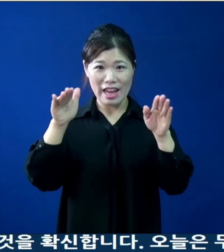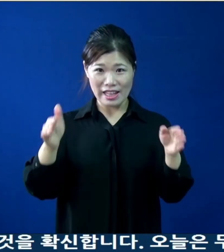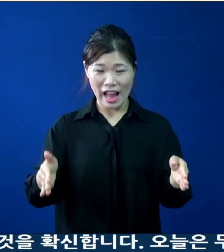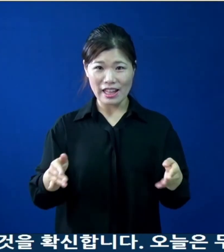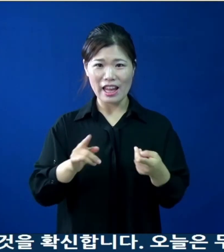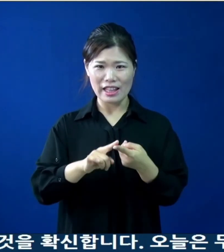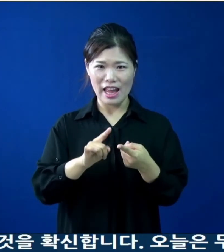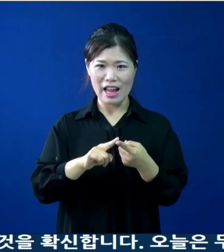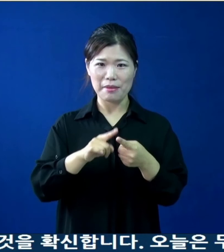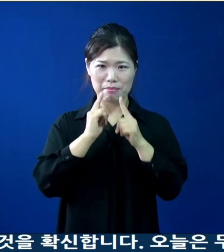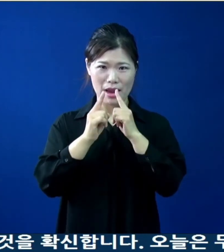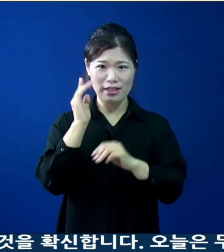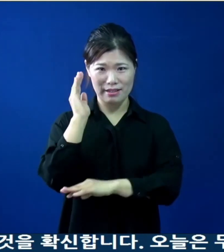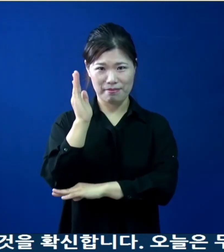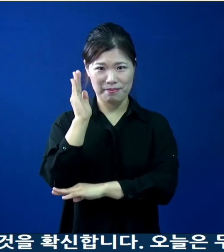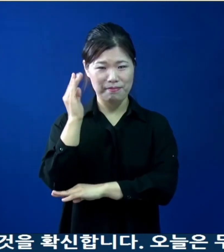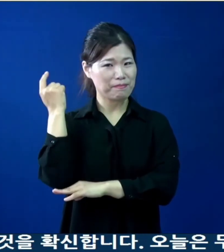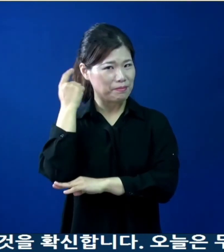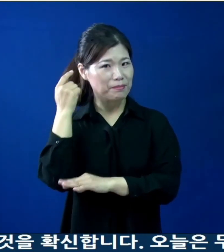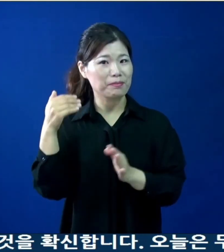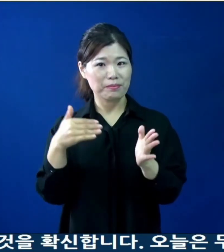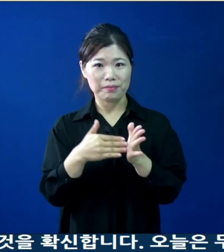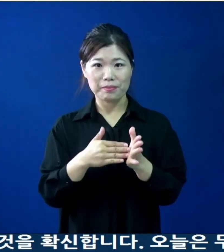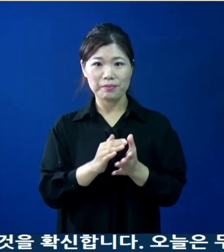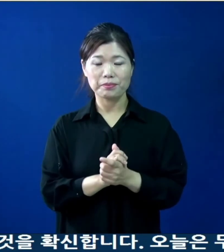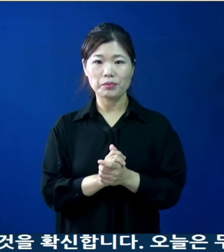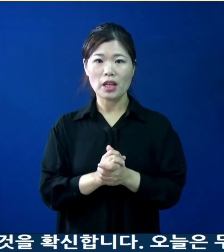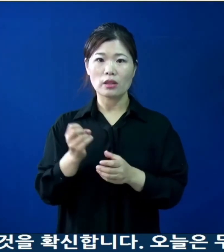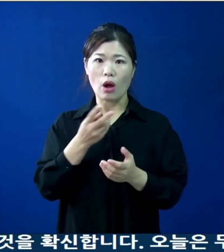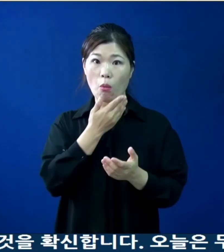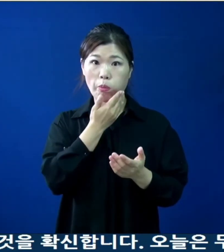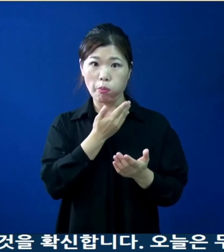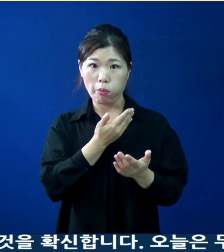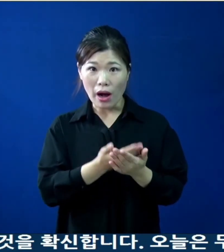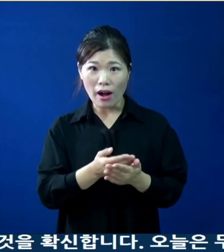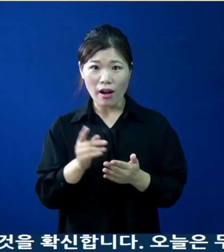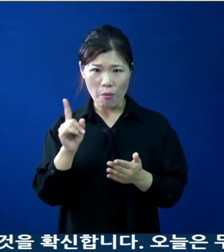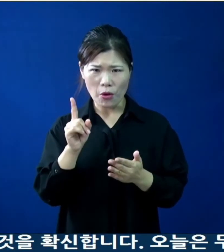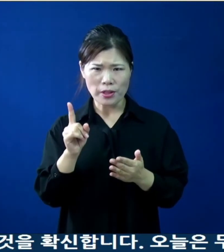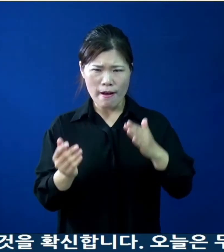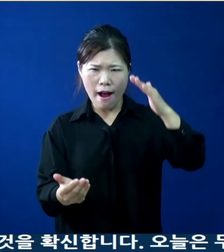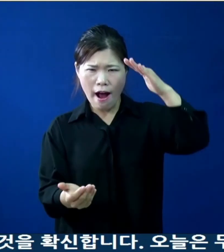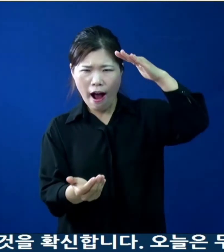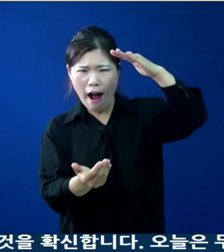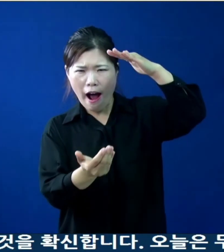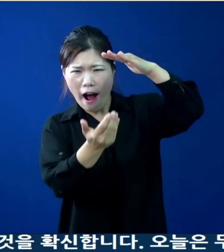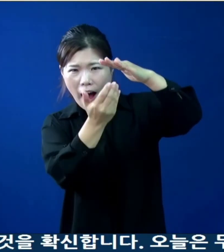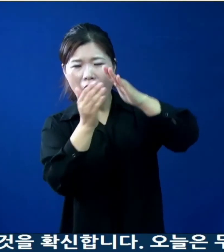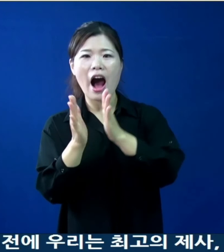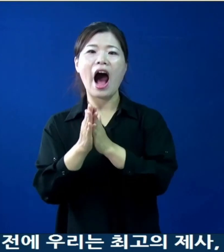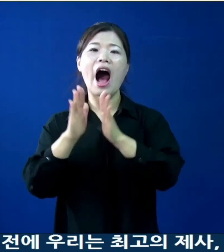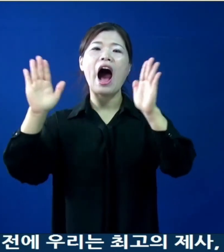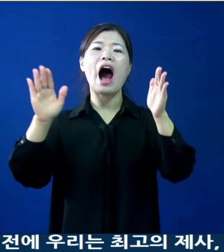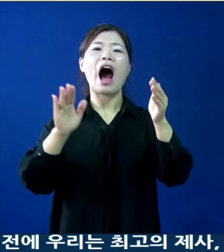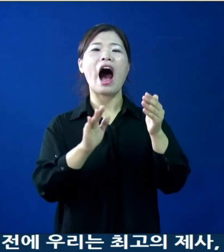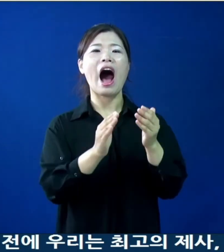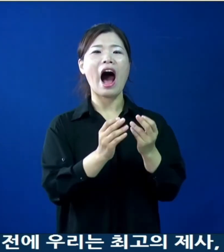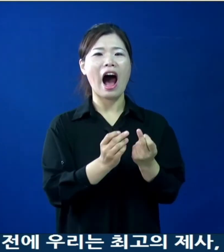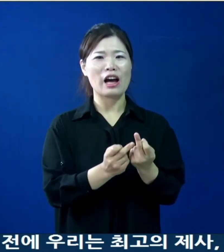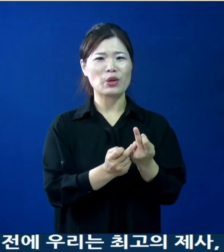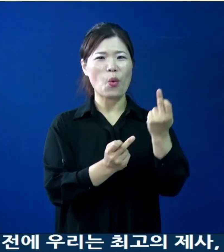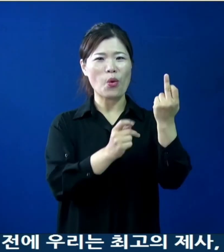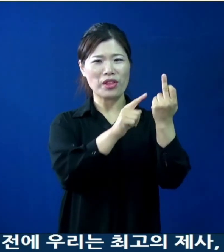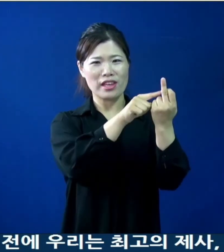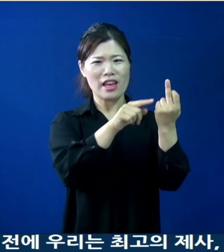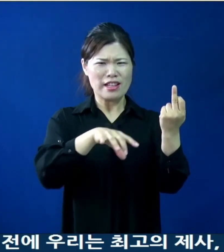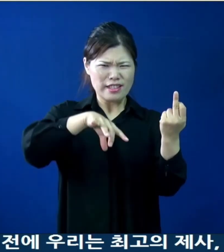말씀을 들었고요. 그 하이라이트의 그 정점에 아론이 처음으로 성막에 들어갔다